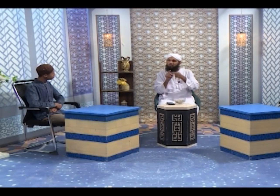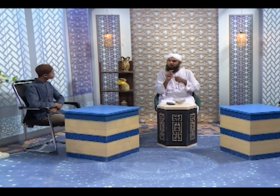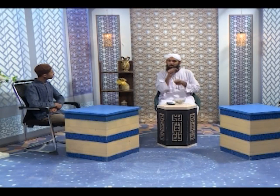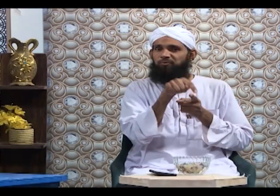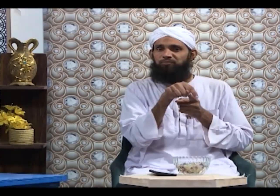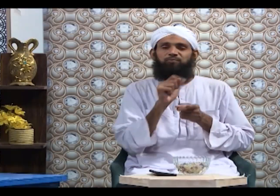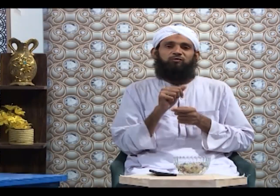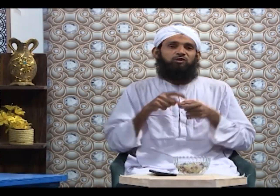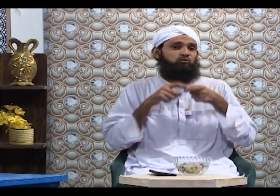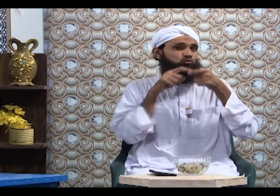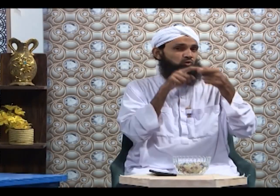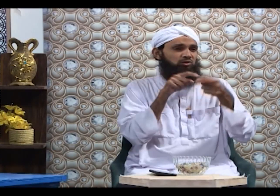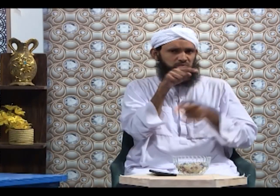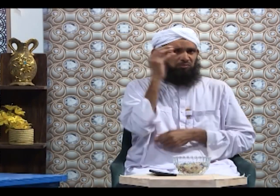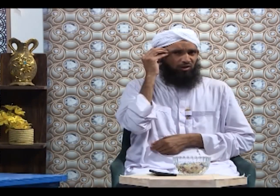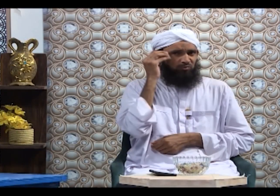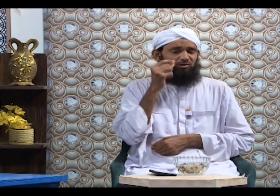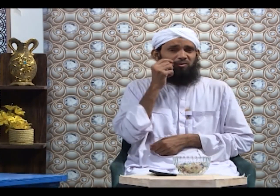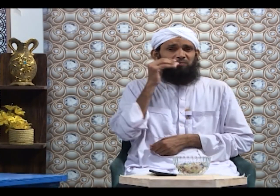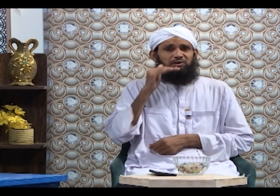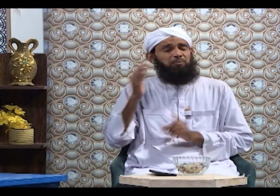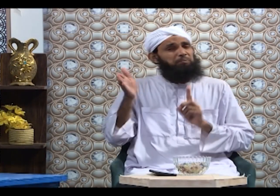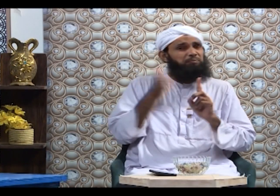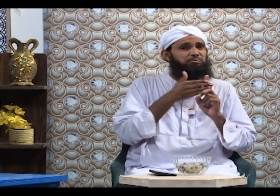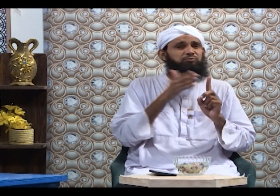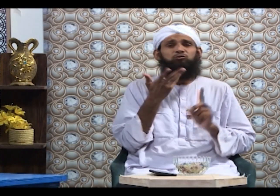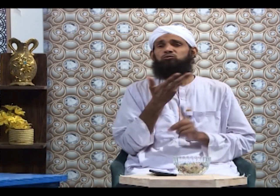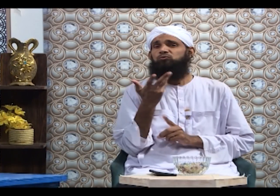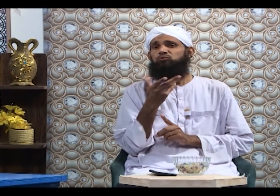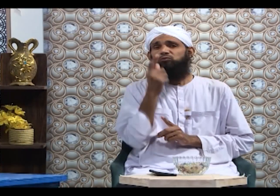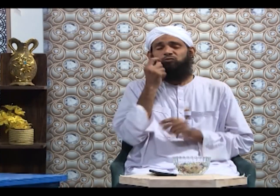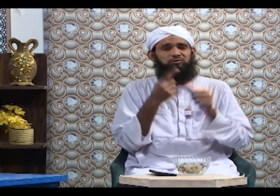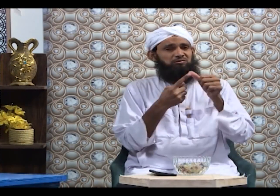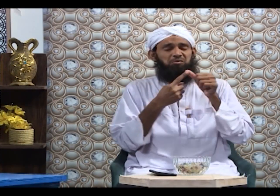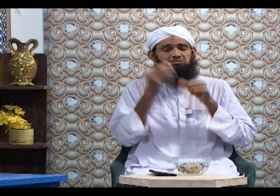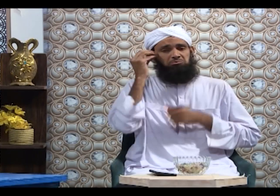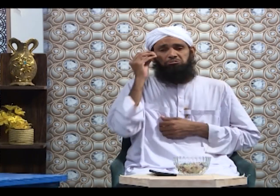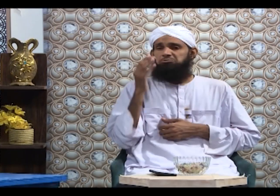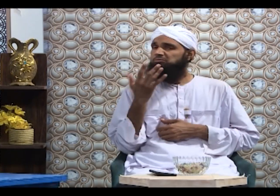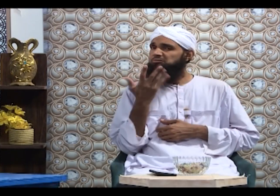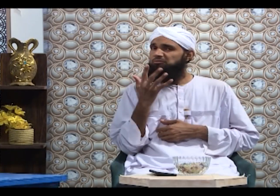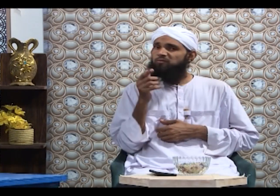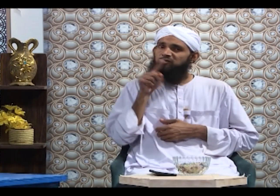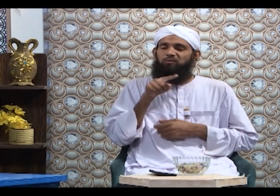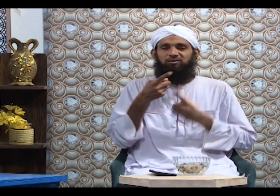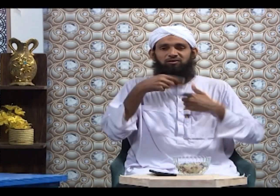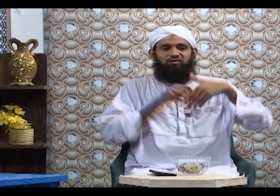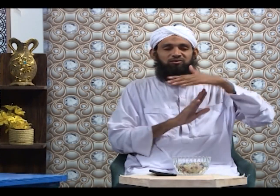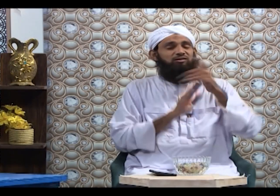ہے؟ اس نے کہا، نہیں۔ ابو حفص رحمۃ اللہ علیہ نے اس پر چوٹ کی، یعنی سمجھایا، میرا خیال تو یہ ہے کہ